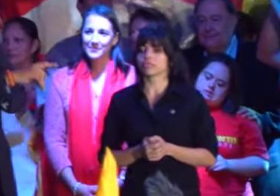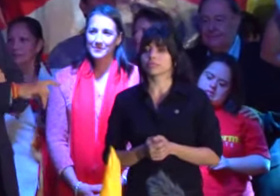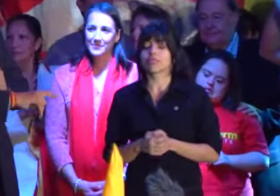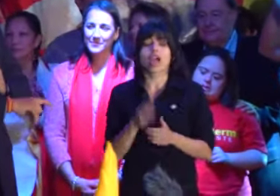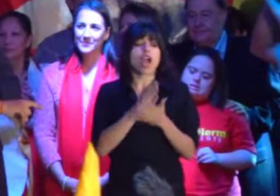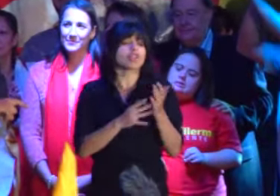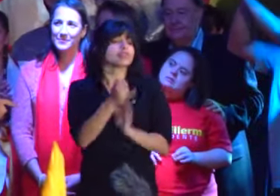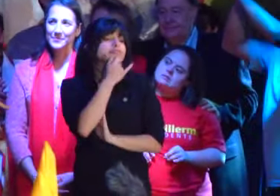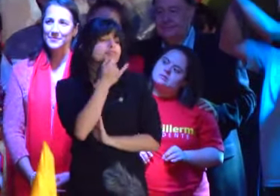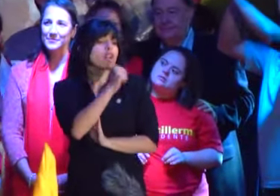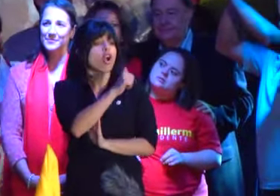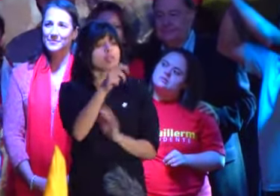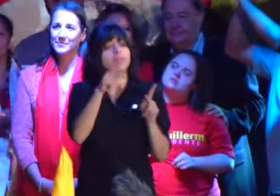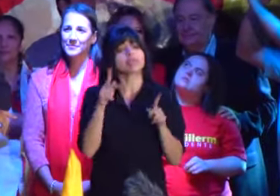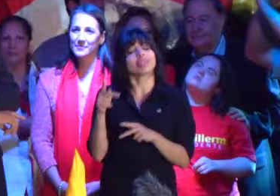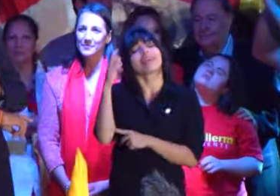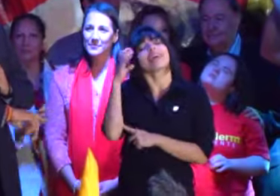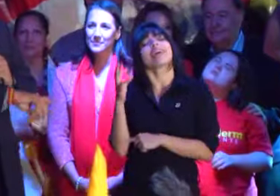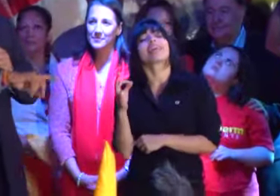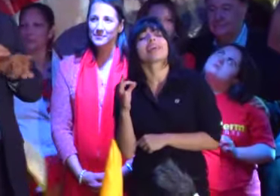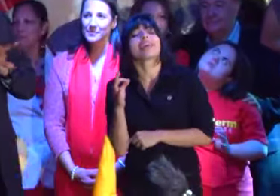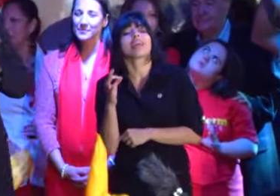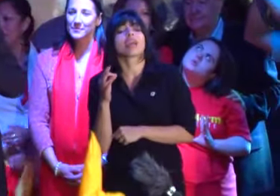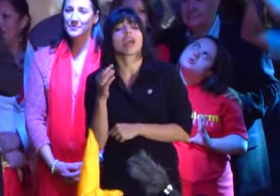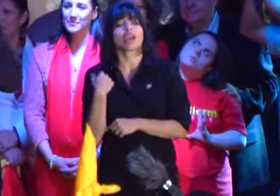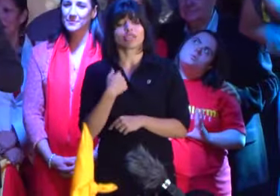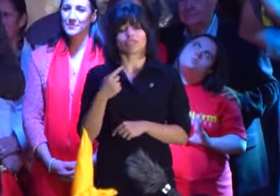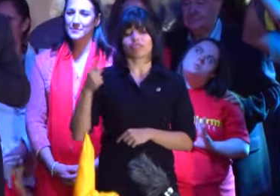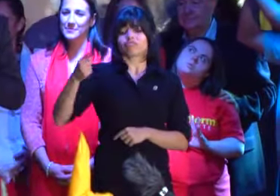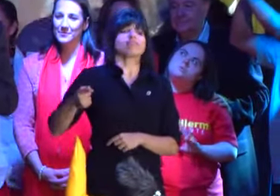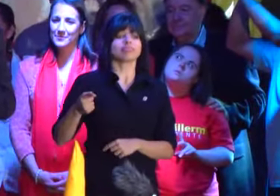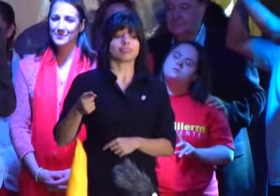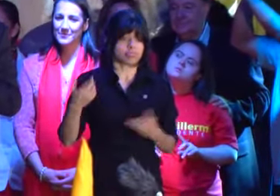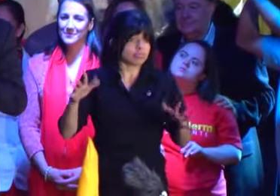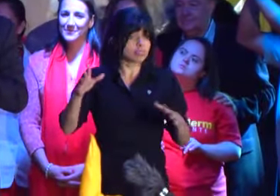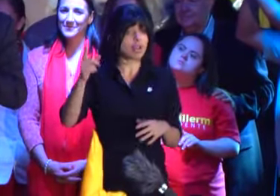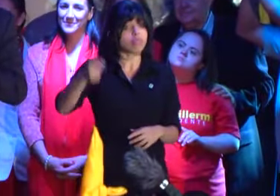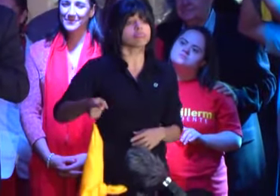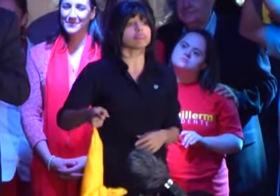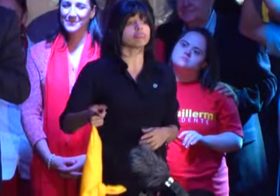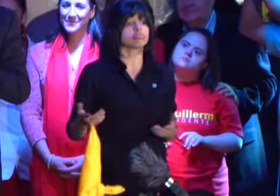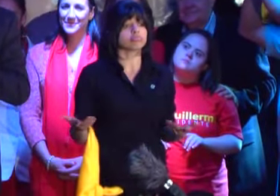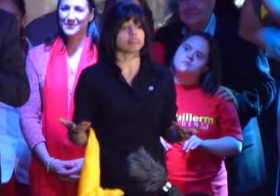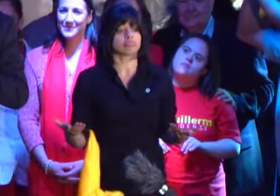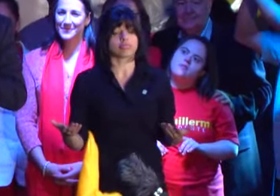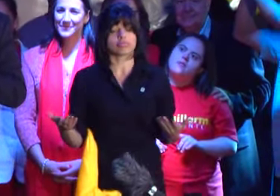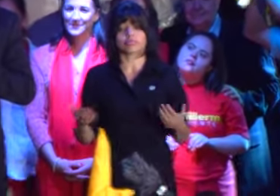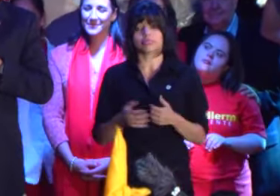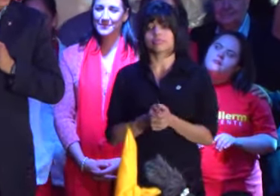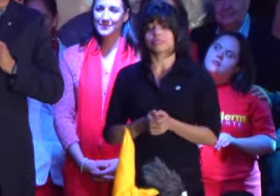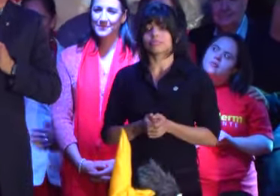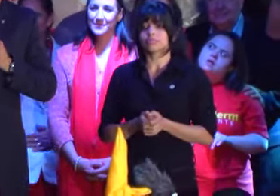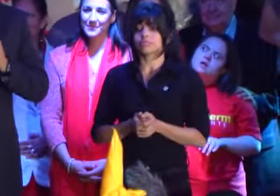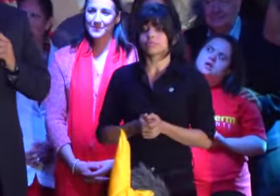Se equivocaron otros que pensaban que no mandábamos, y mandamos.